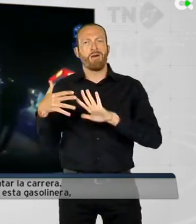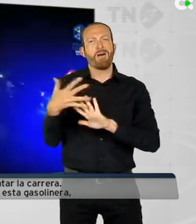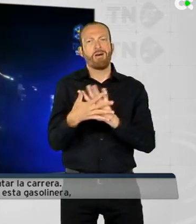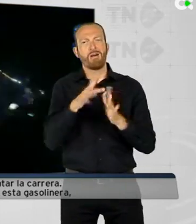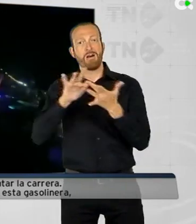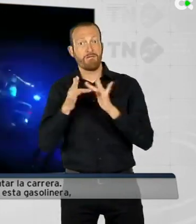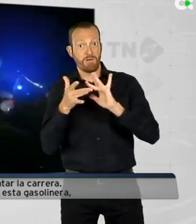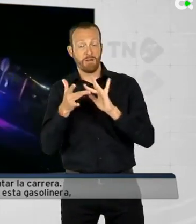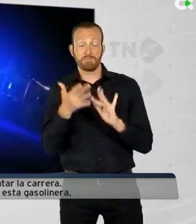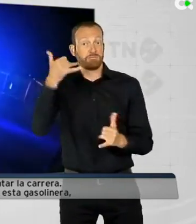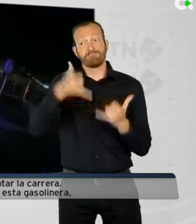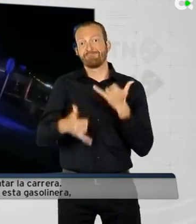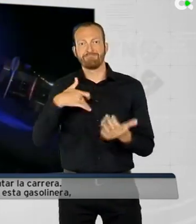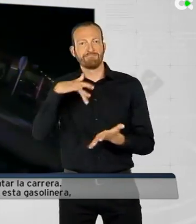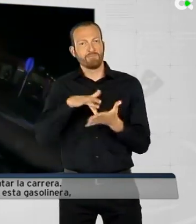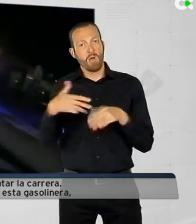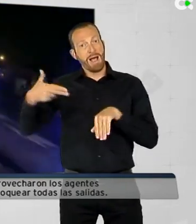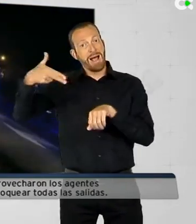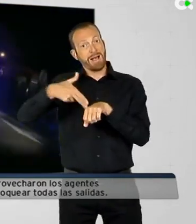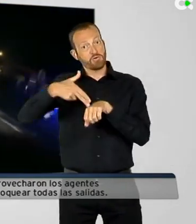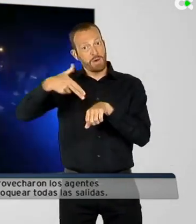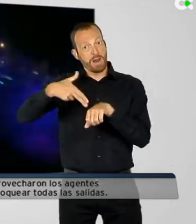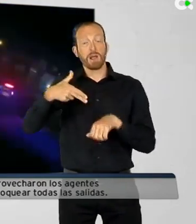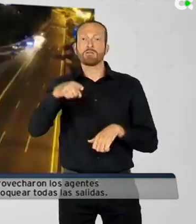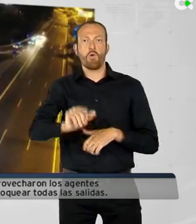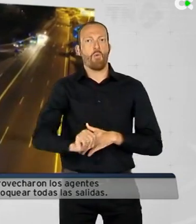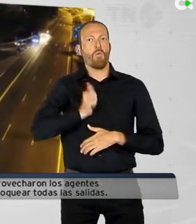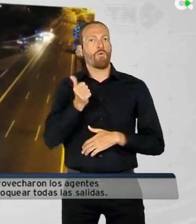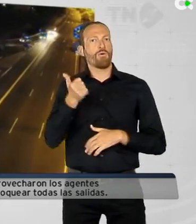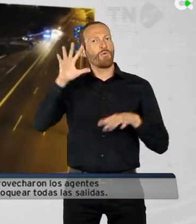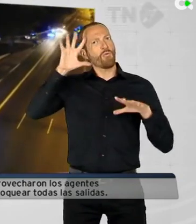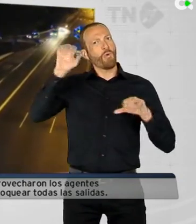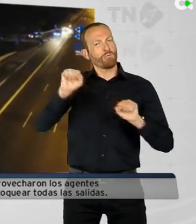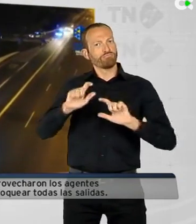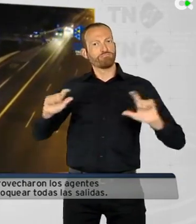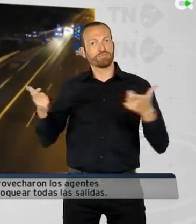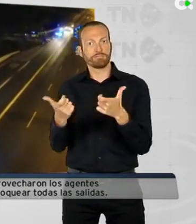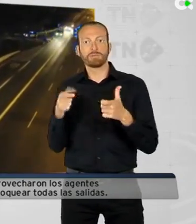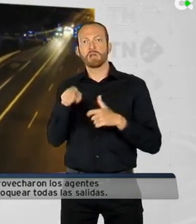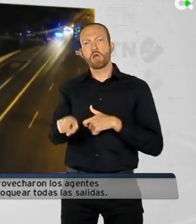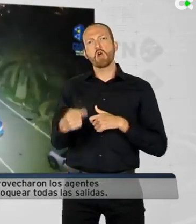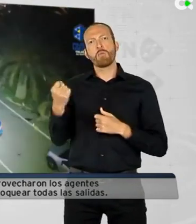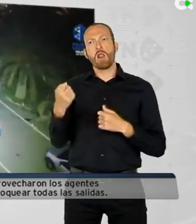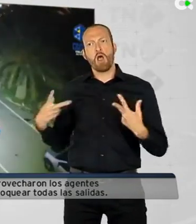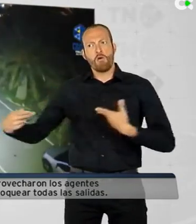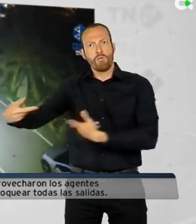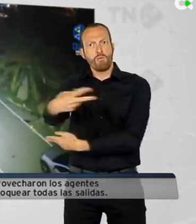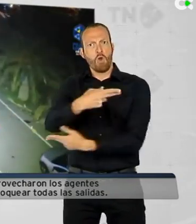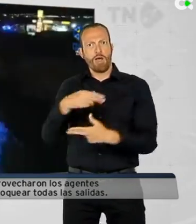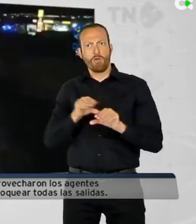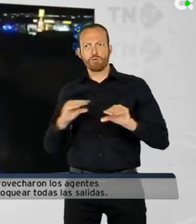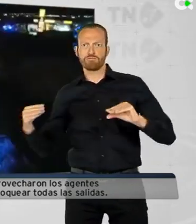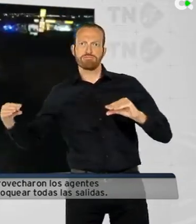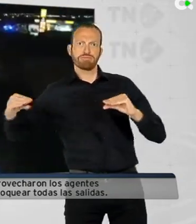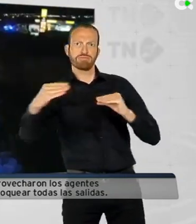carrera. La última vez, esta gasolinera, oportunidad que aprovecharon los agentes para emboscarles y bloquear todas